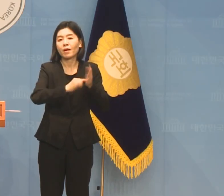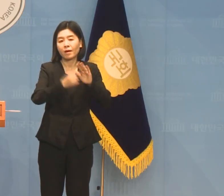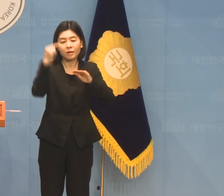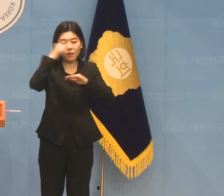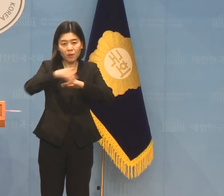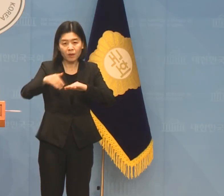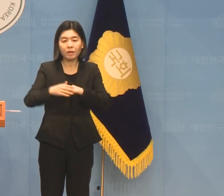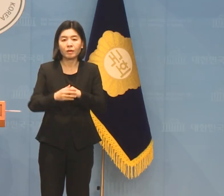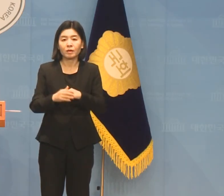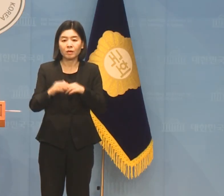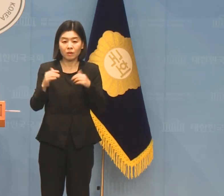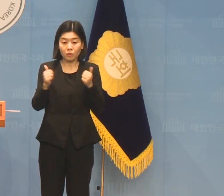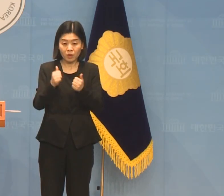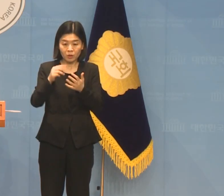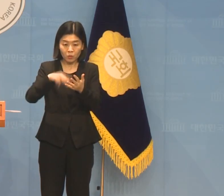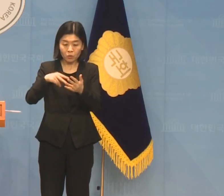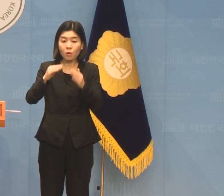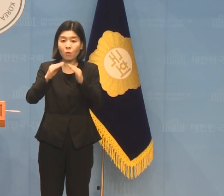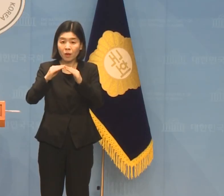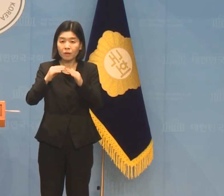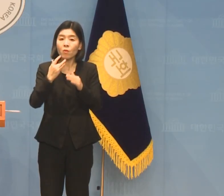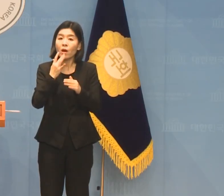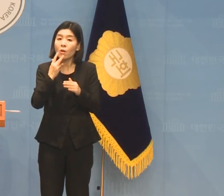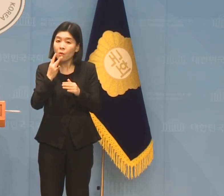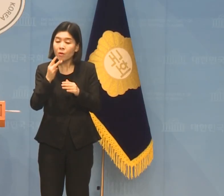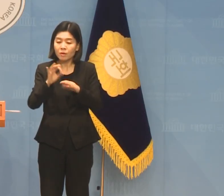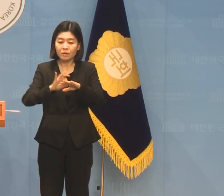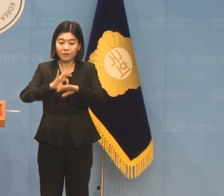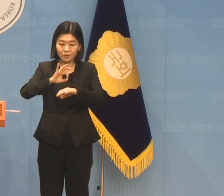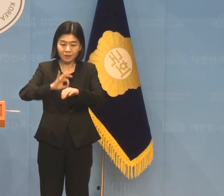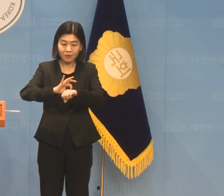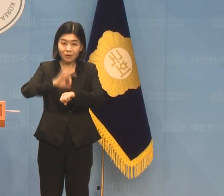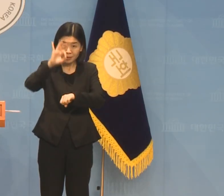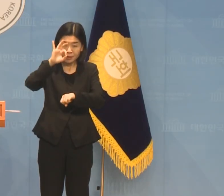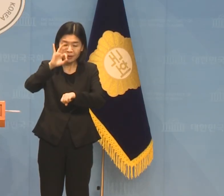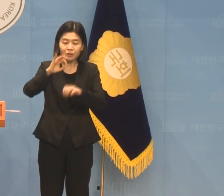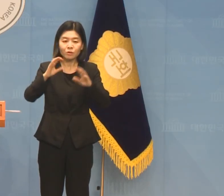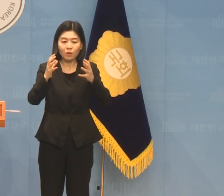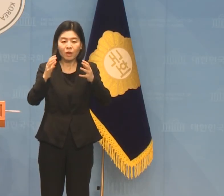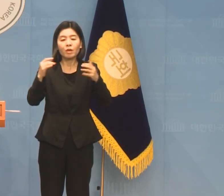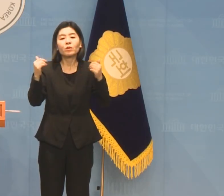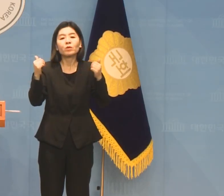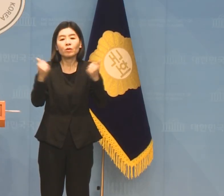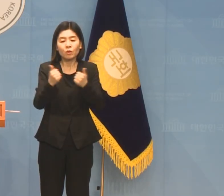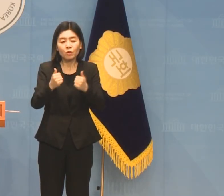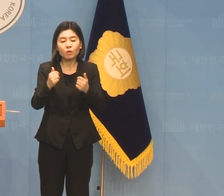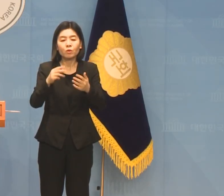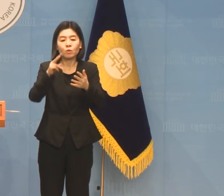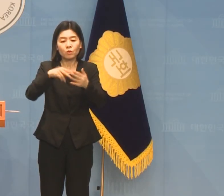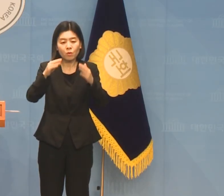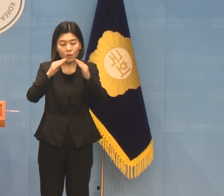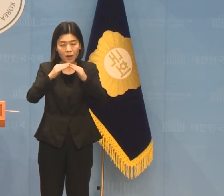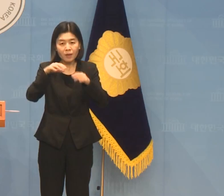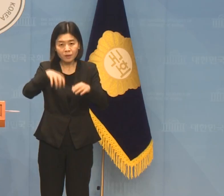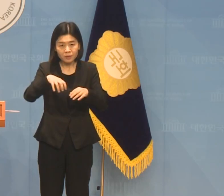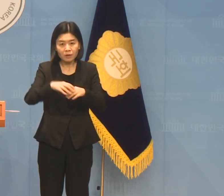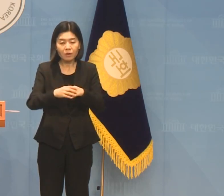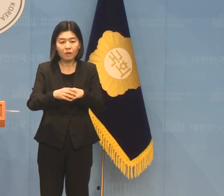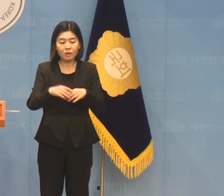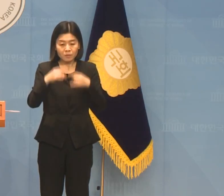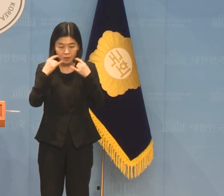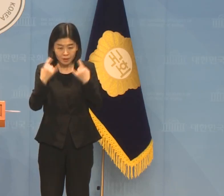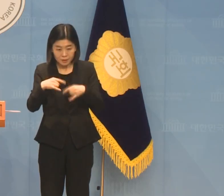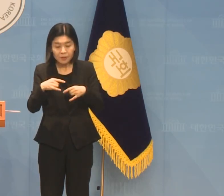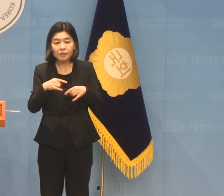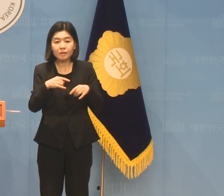국회 도서관은 화요일 22일 오전 10시 국회 도서관 국가전략정보센터에서 프랑스 AI